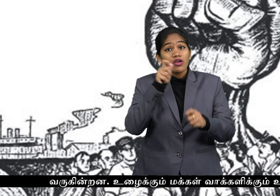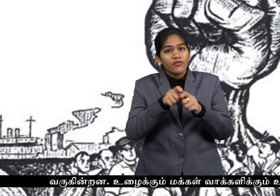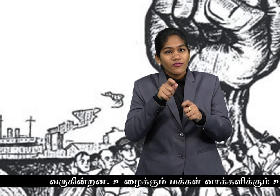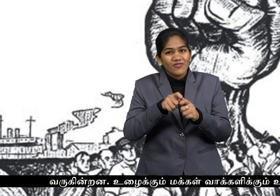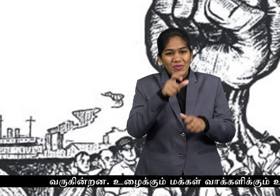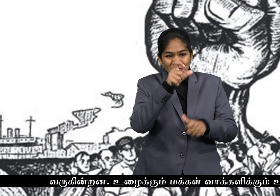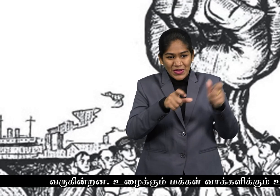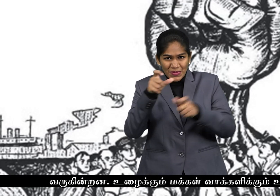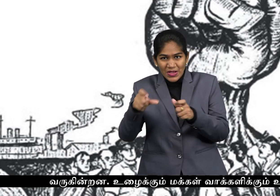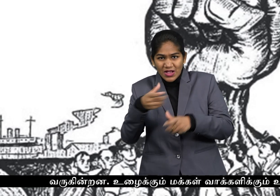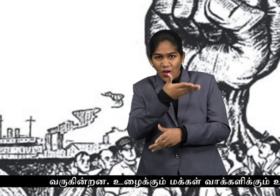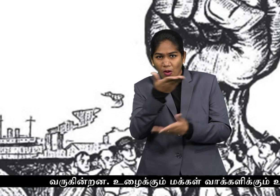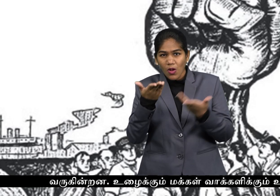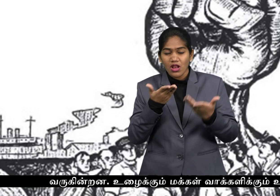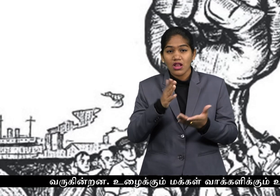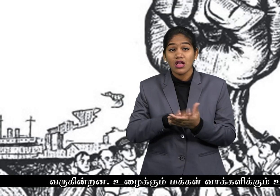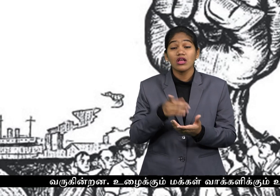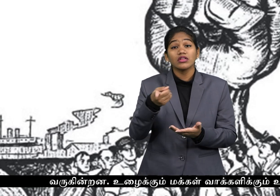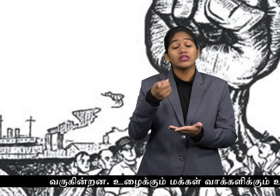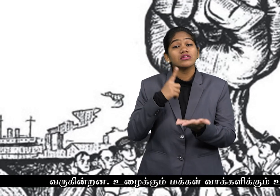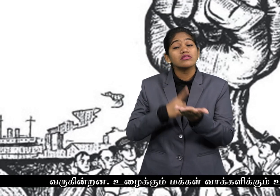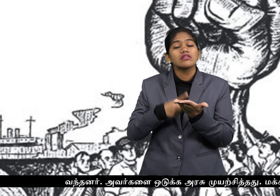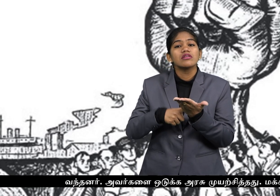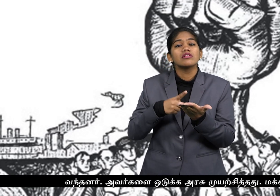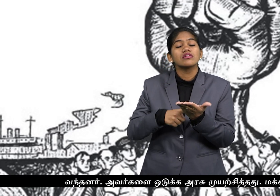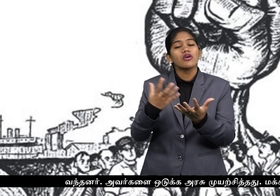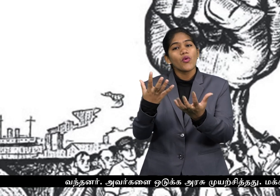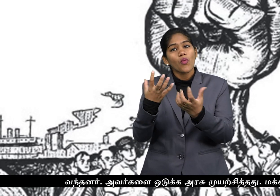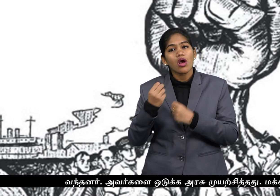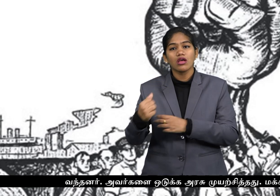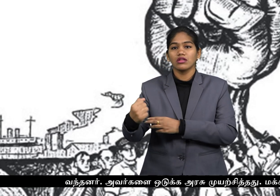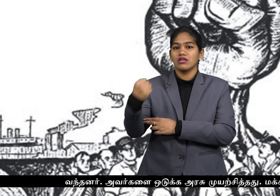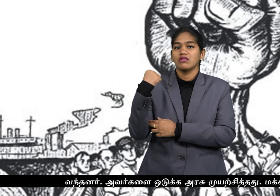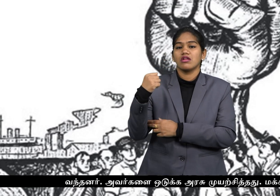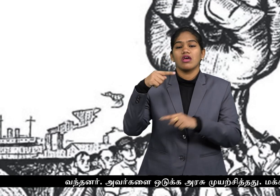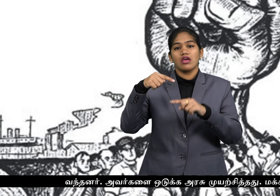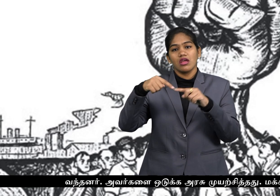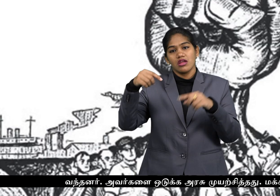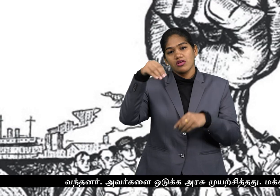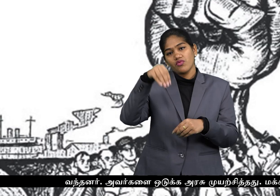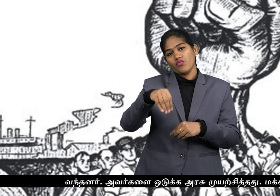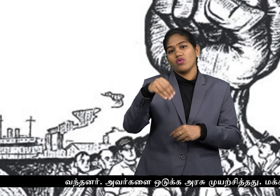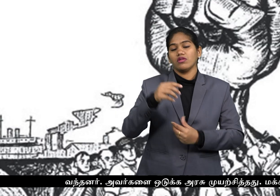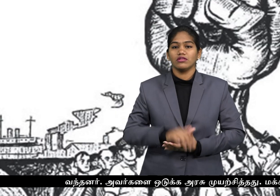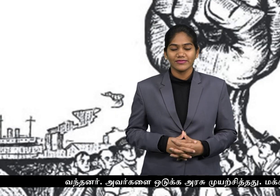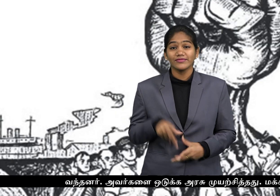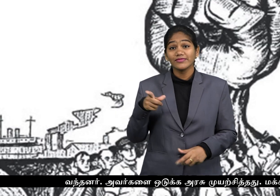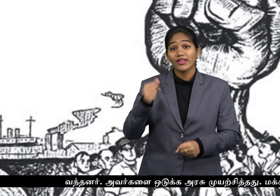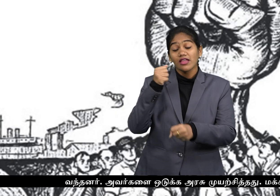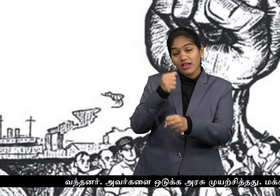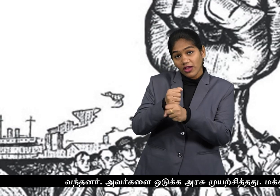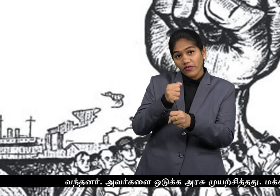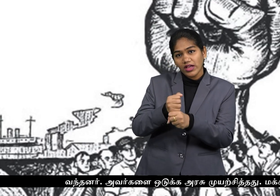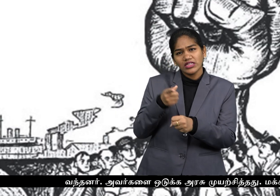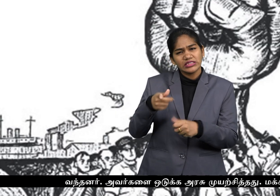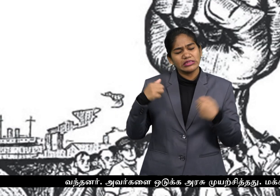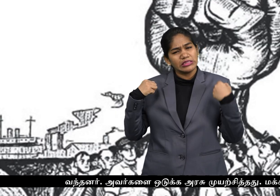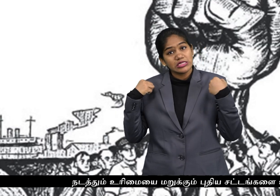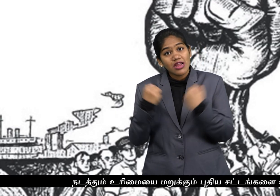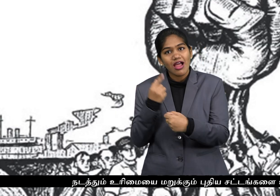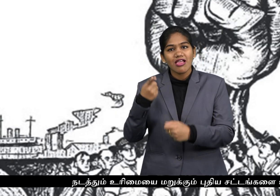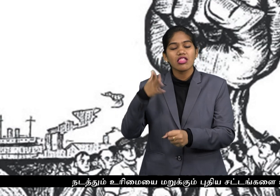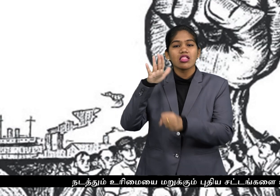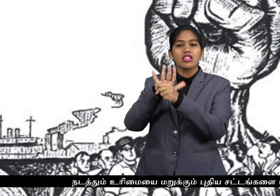உழைக்கும் மக்கள் வாக்களிக்கும் உரிமையை கோரி வந்தனர். அவர்களை ஒடுக்க அரசு முயற்சித்தது. மக்கள் போராட்டம்